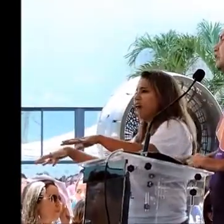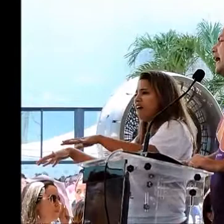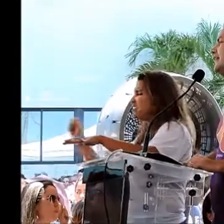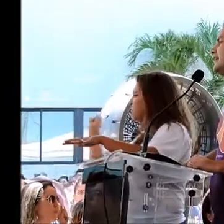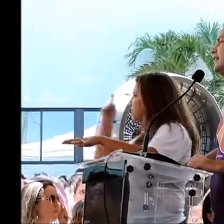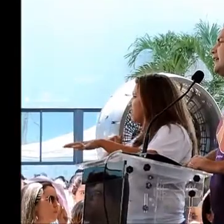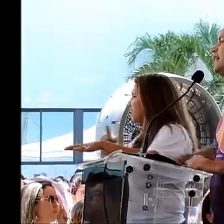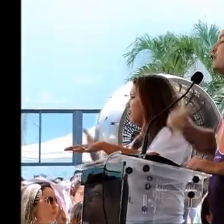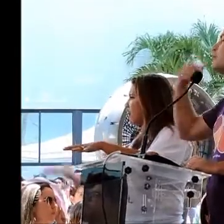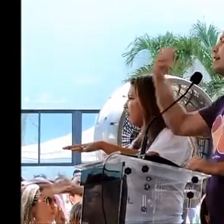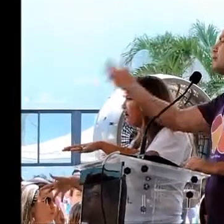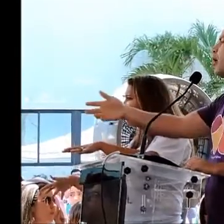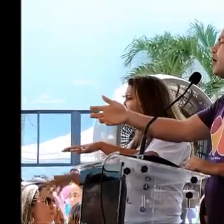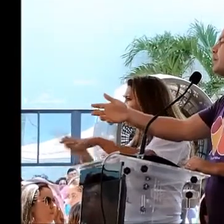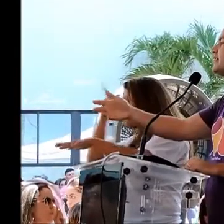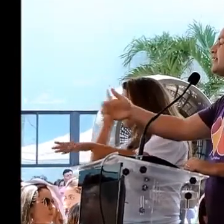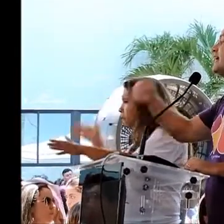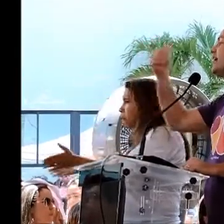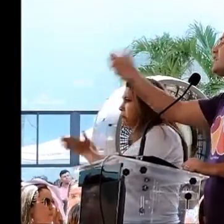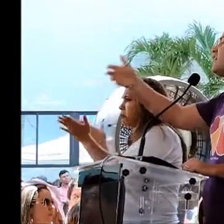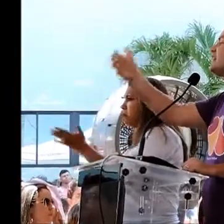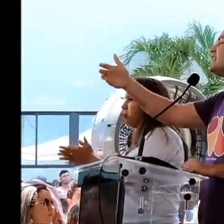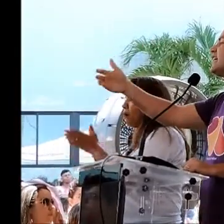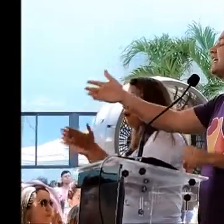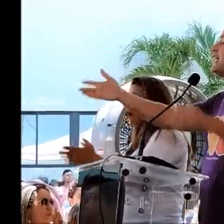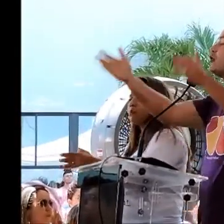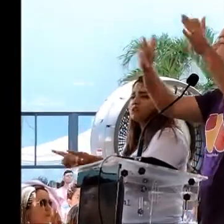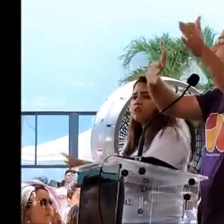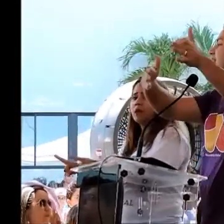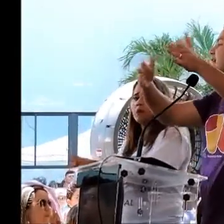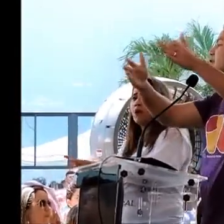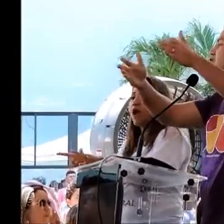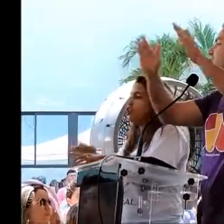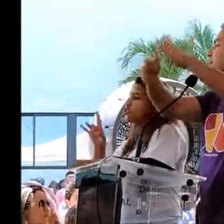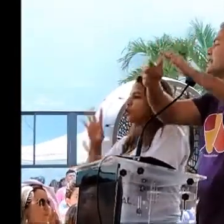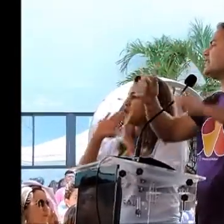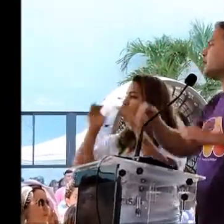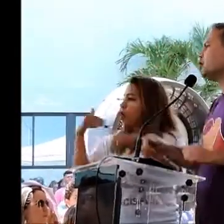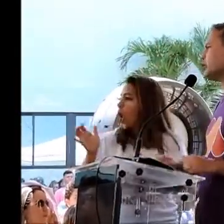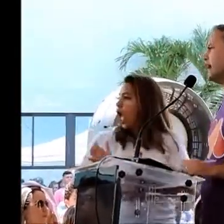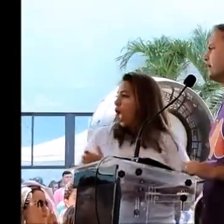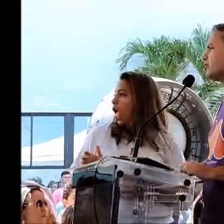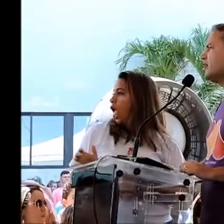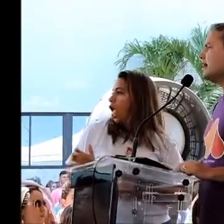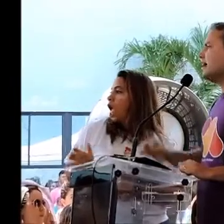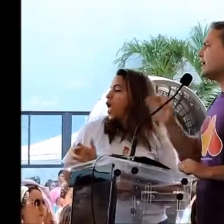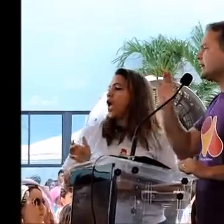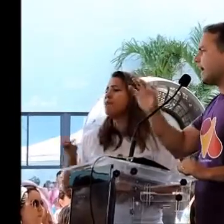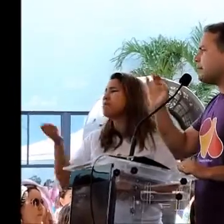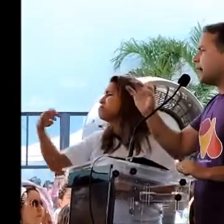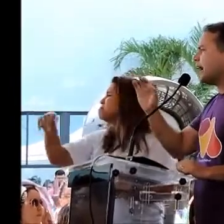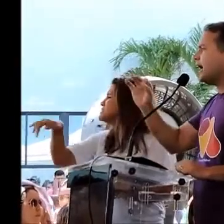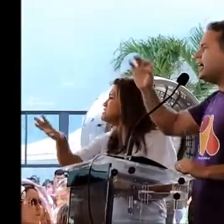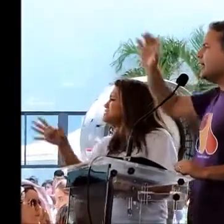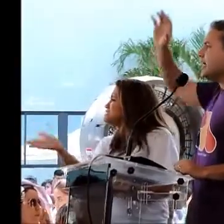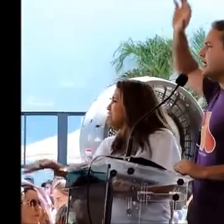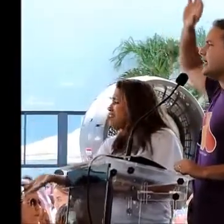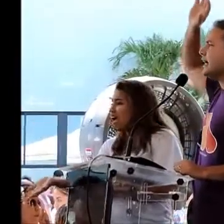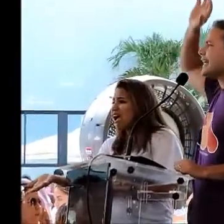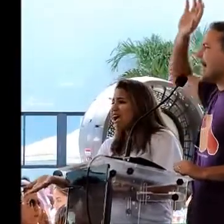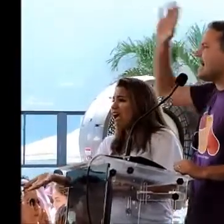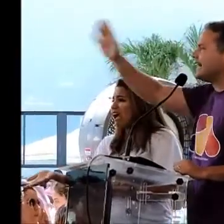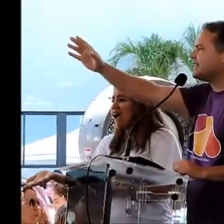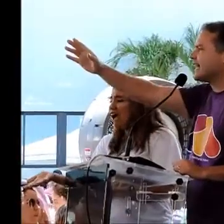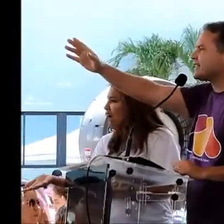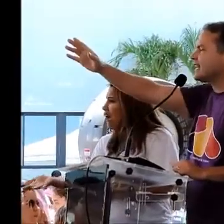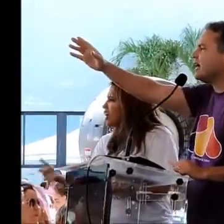mais dificuldades e os mais pobres e às vezes atender os mais ricos que precisam muito menos, que teima